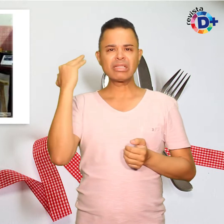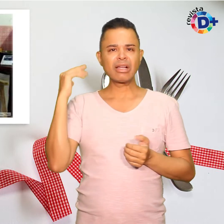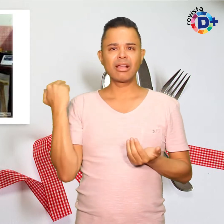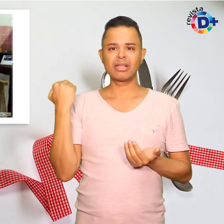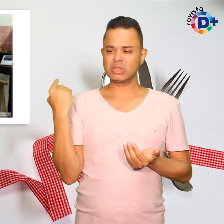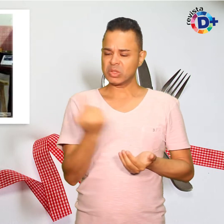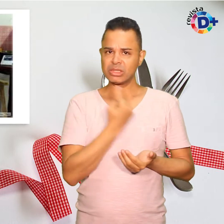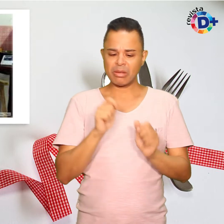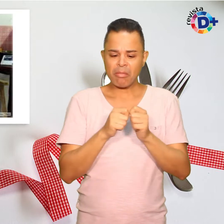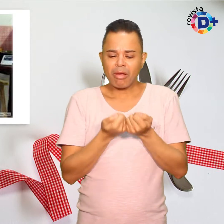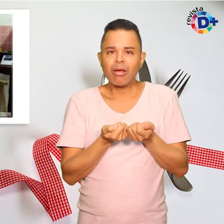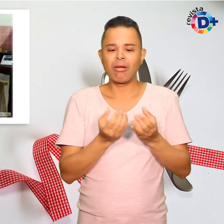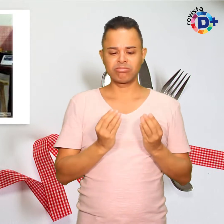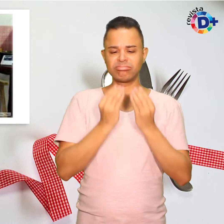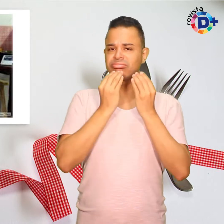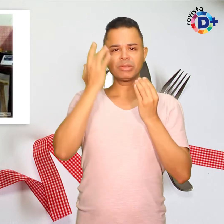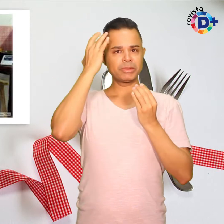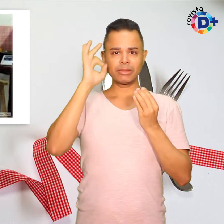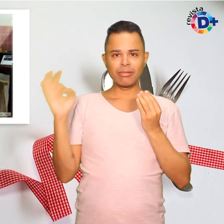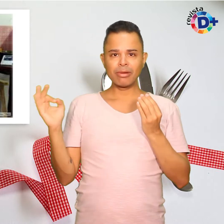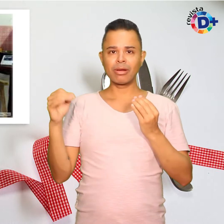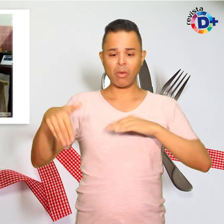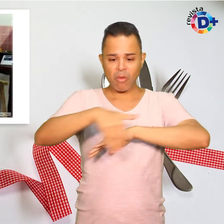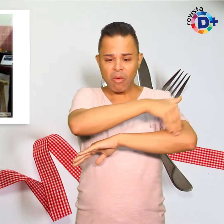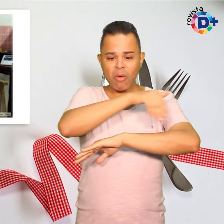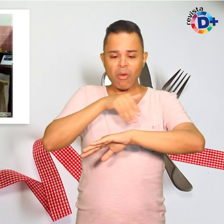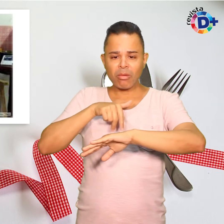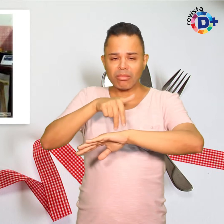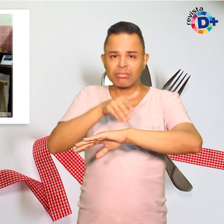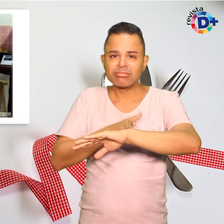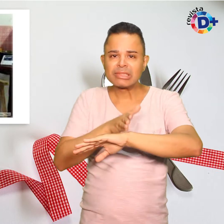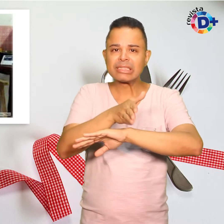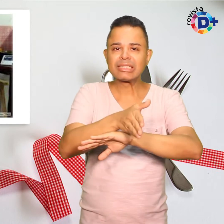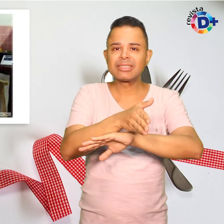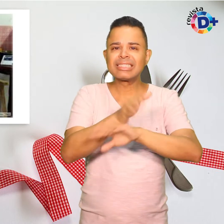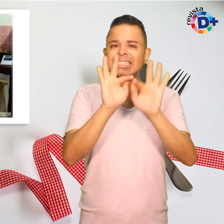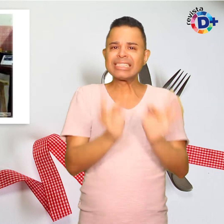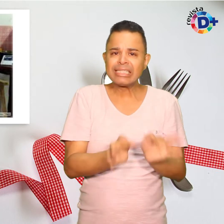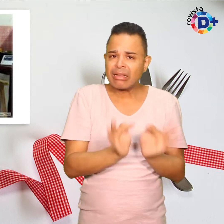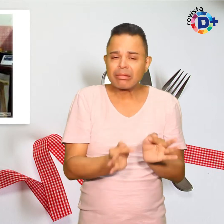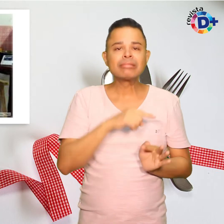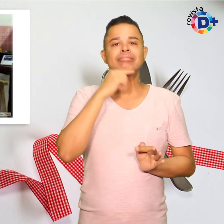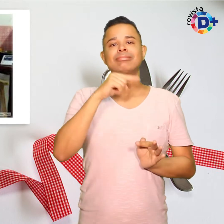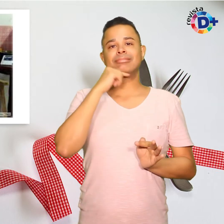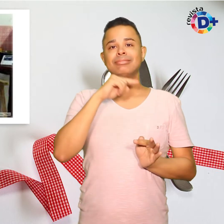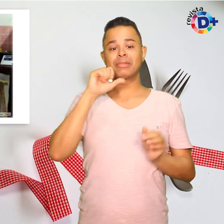lanche atravessar a rua ou realizar qualquer tarefa doméstica e você o que